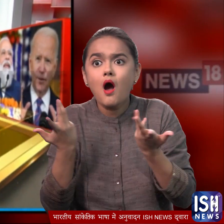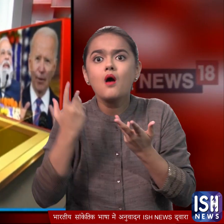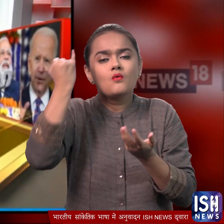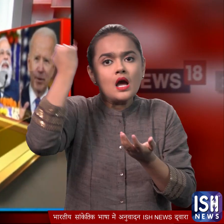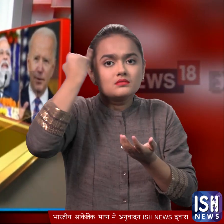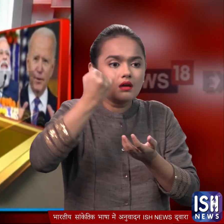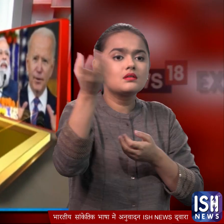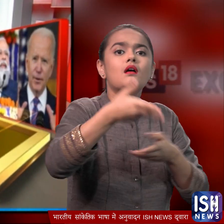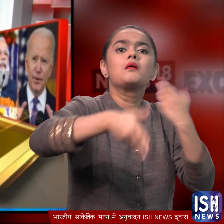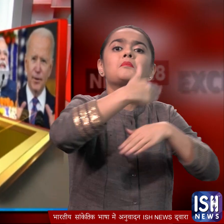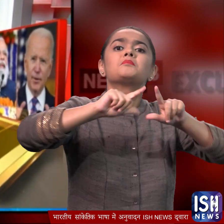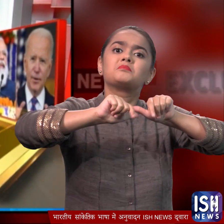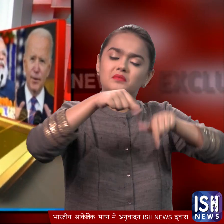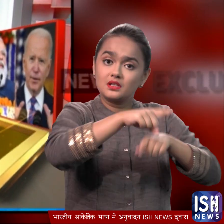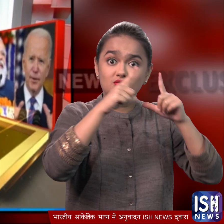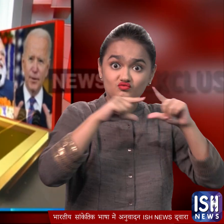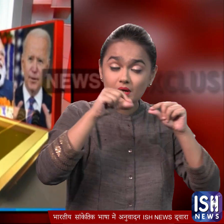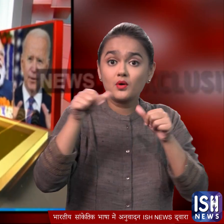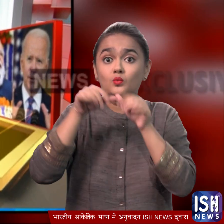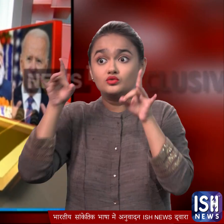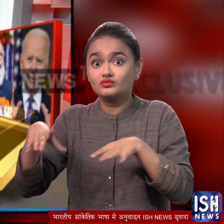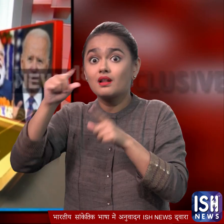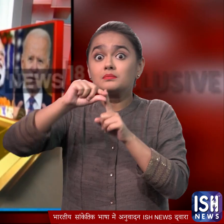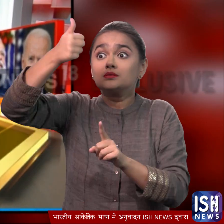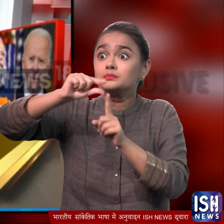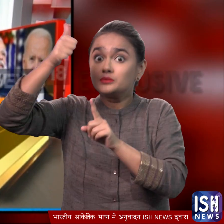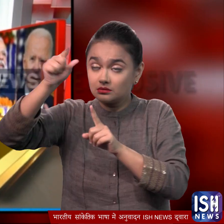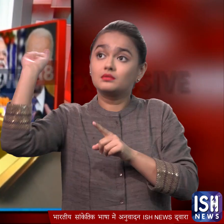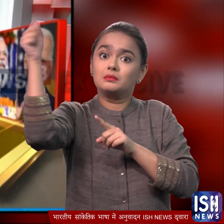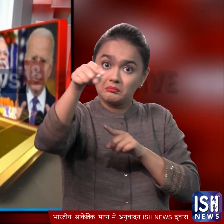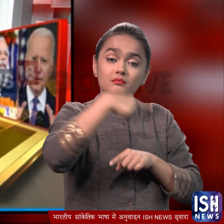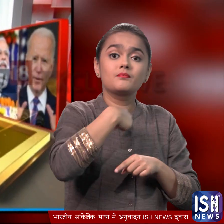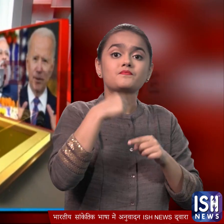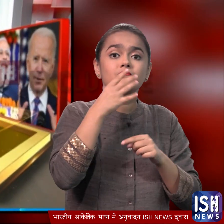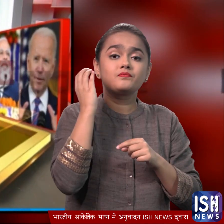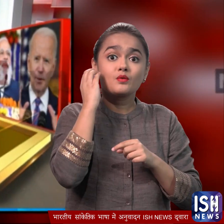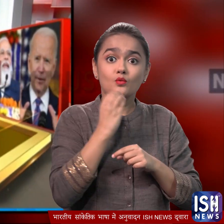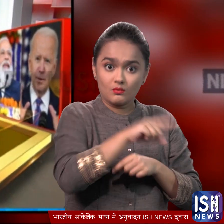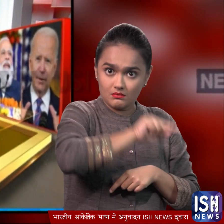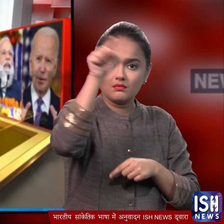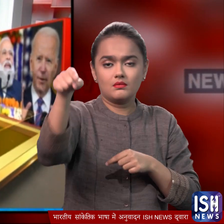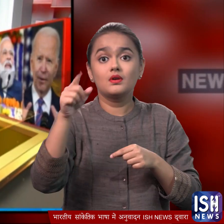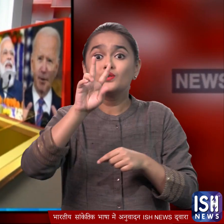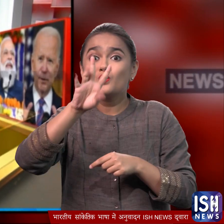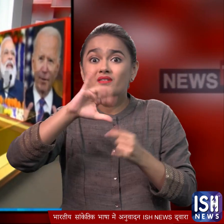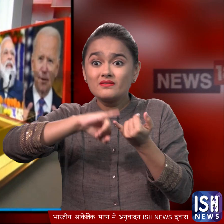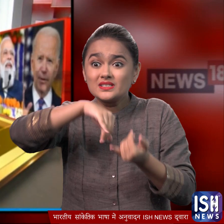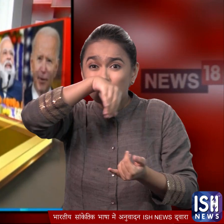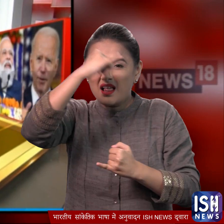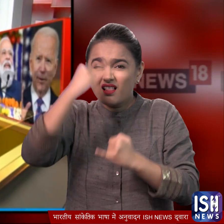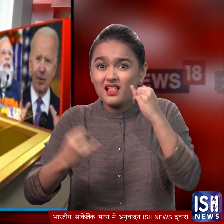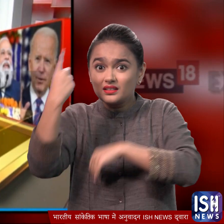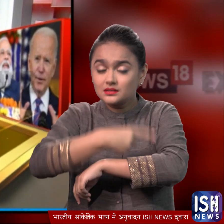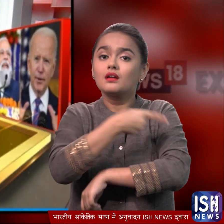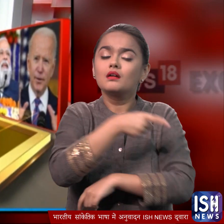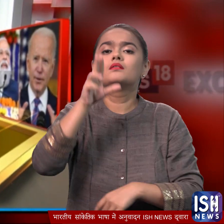बनाना। अपने दौरे पर नरेंद्र मोदी जापान और ऑस्ट्रेलिया के प्रधानमंत्रियों से भी मिलने वाले हैं और आखिरी दिन मतलब 25 सितंबर